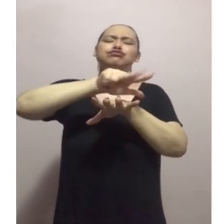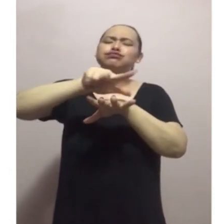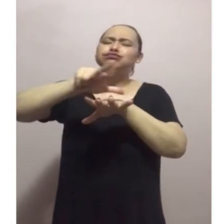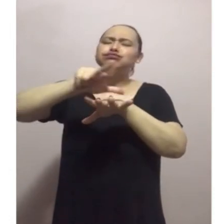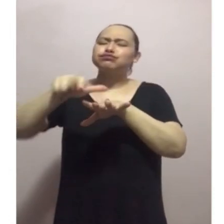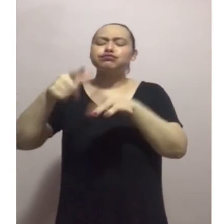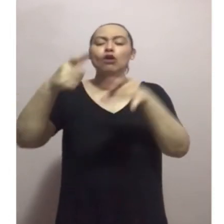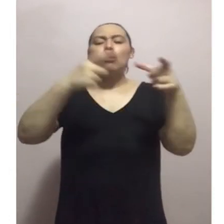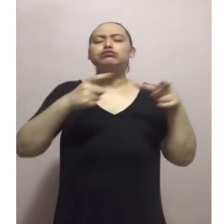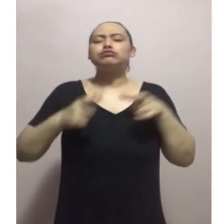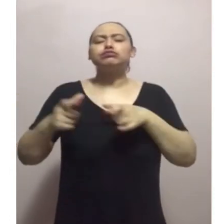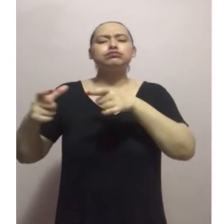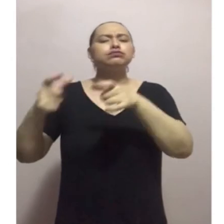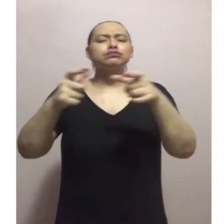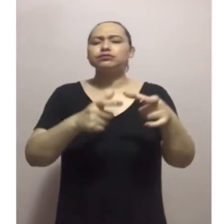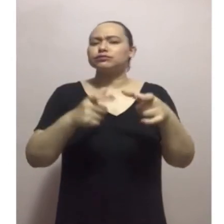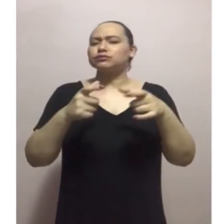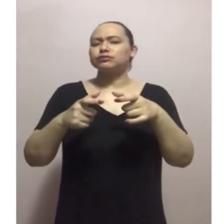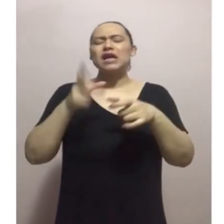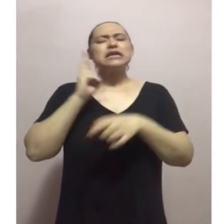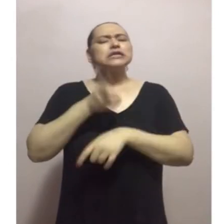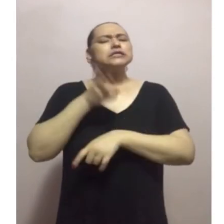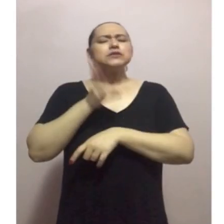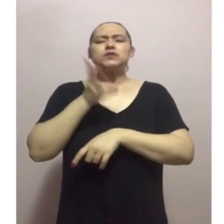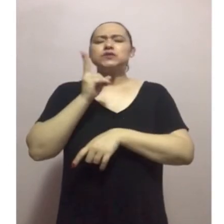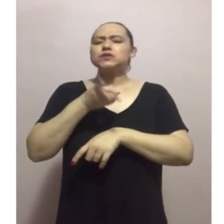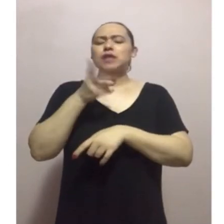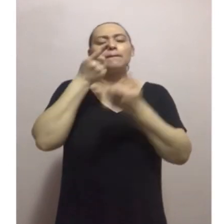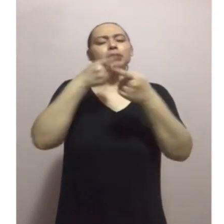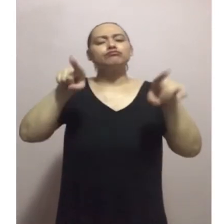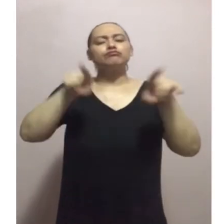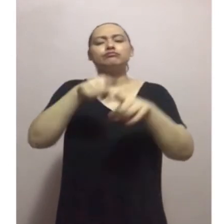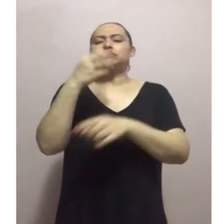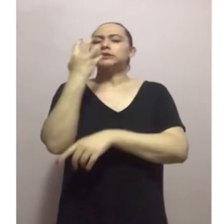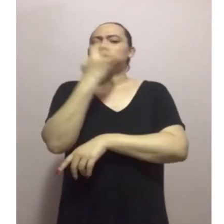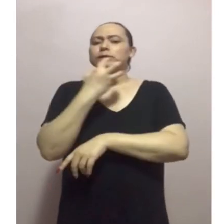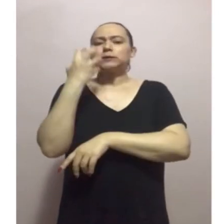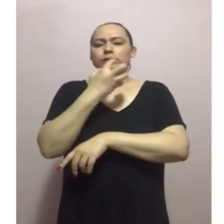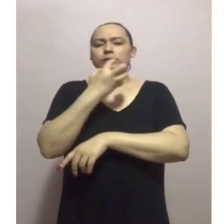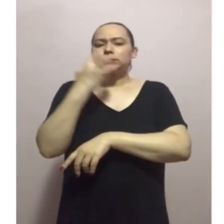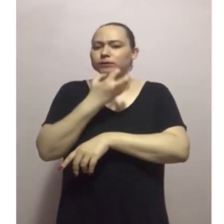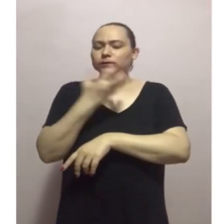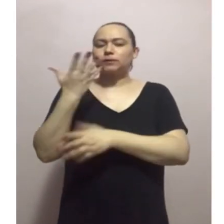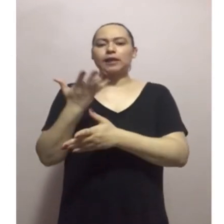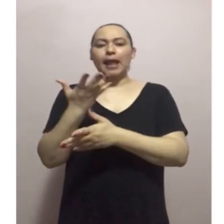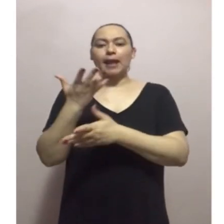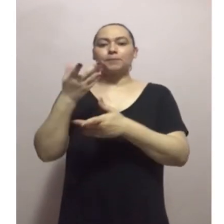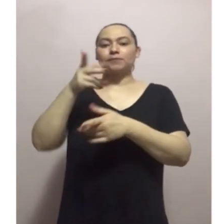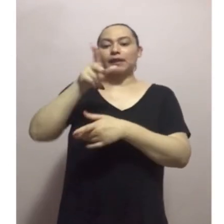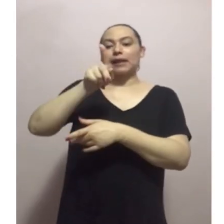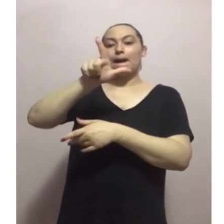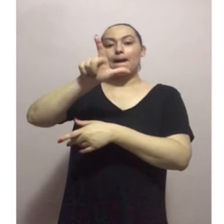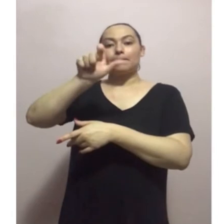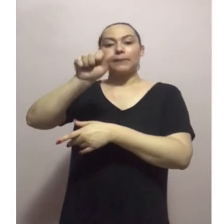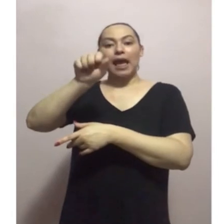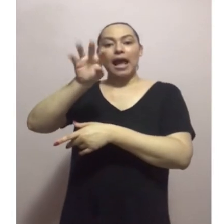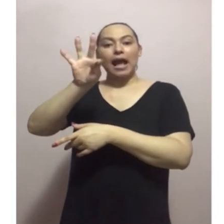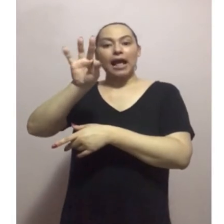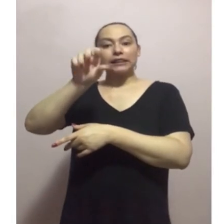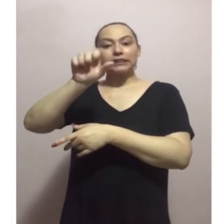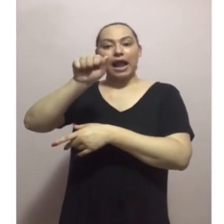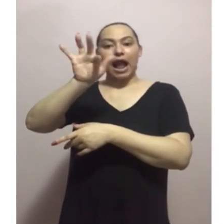plataformas, né? A gente subia sempre a parte musical, né, nas plataformas de streaming e